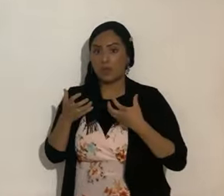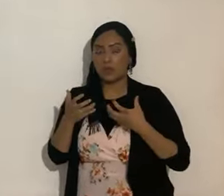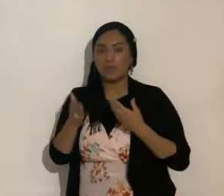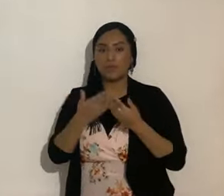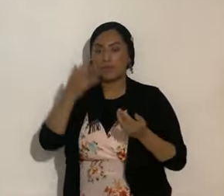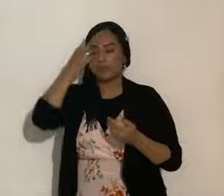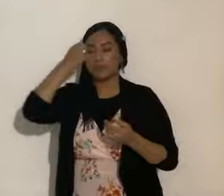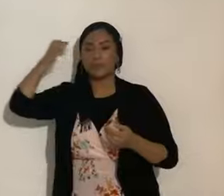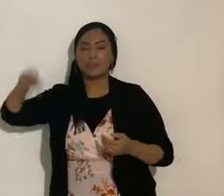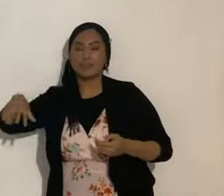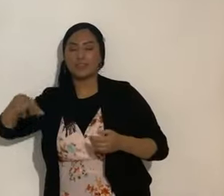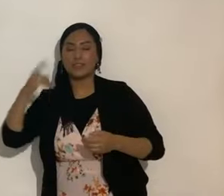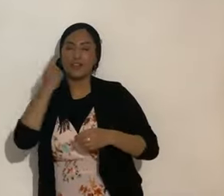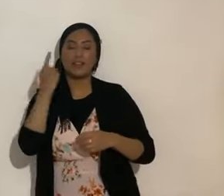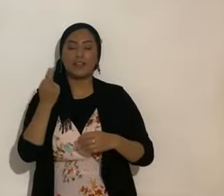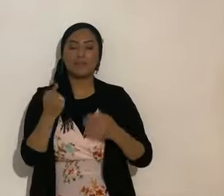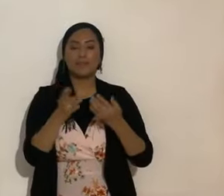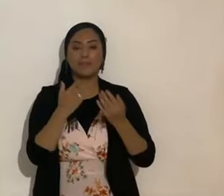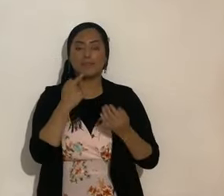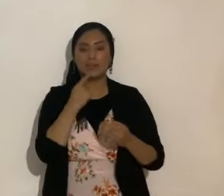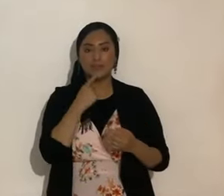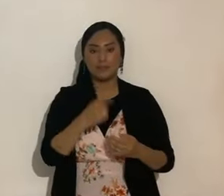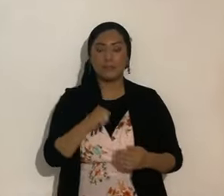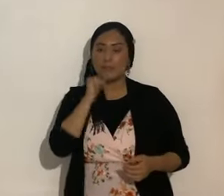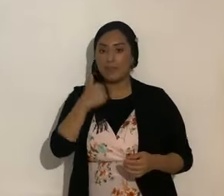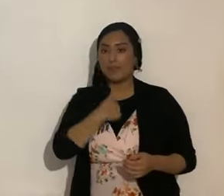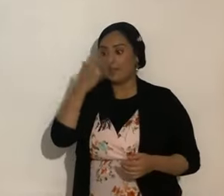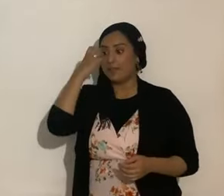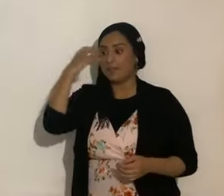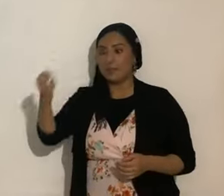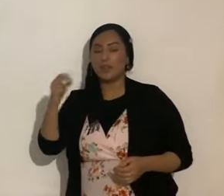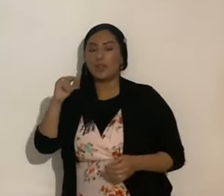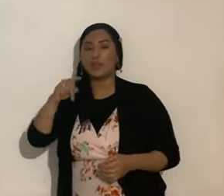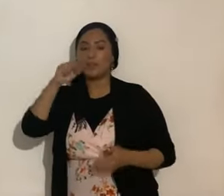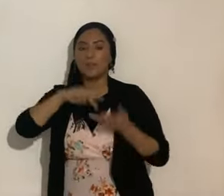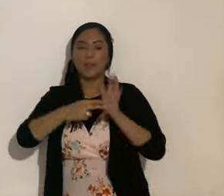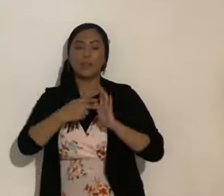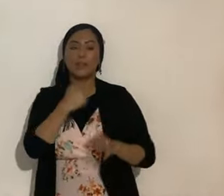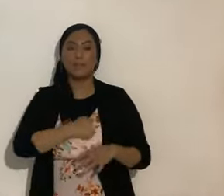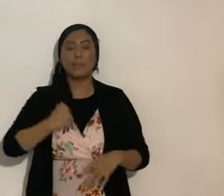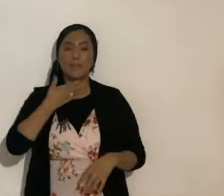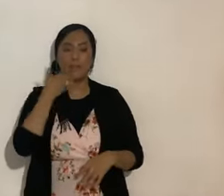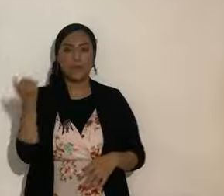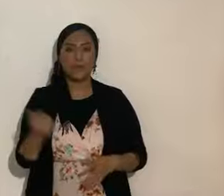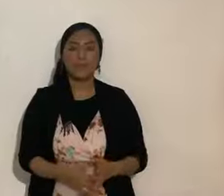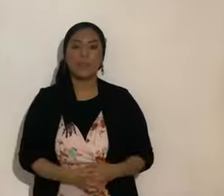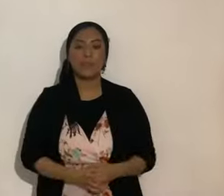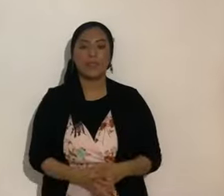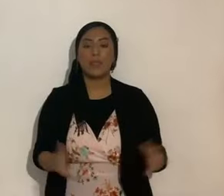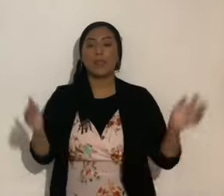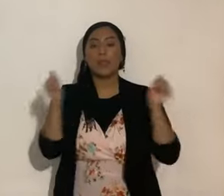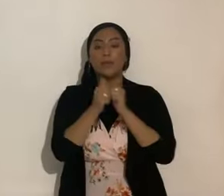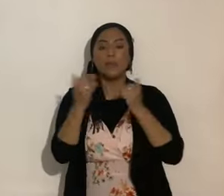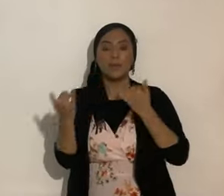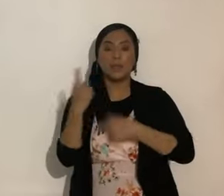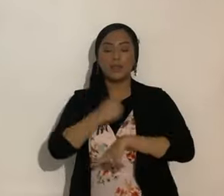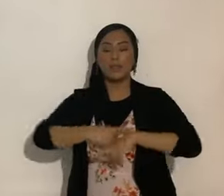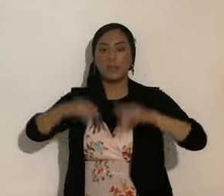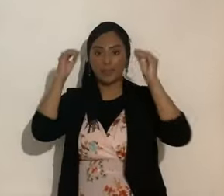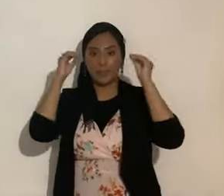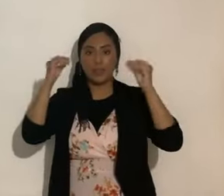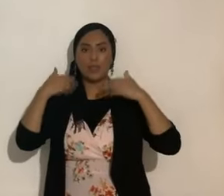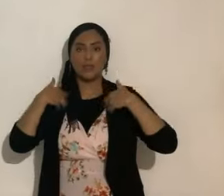mejor quítate el ojo. Es un decir, no quiere decir que se lo arranque uno, ¿no? Arrepentirse mejor. Con esta enseñanza, amados,